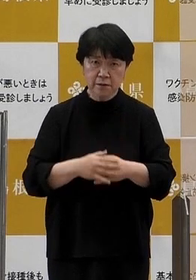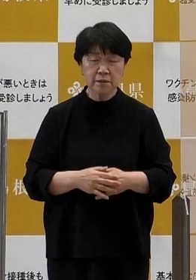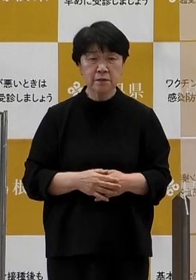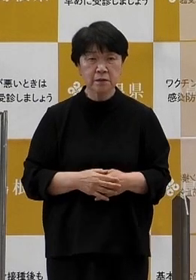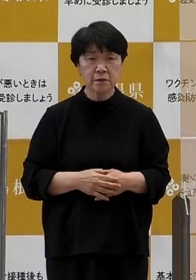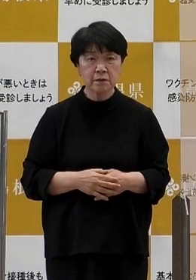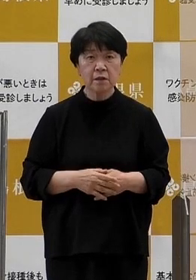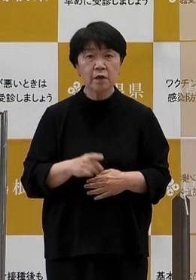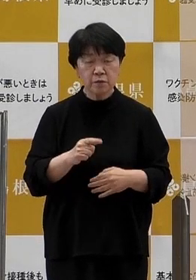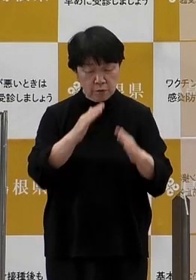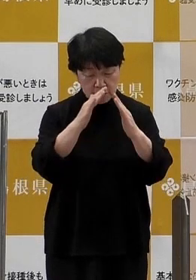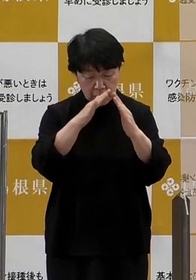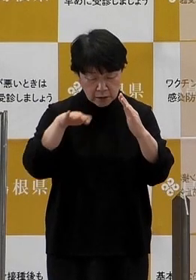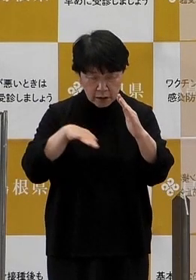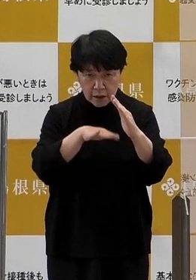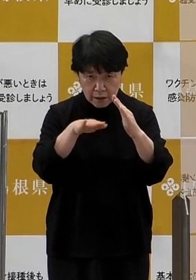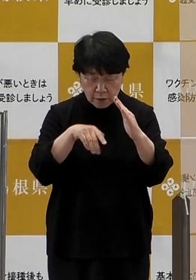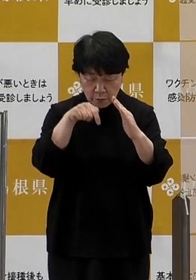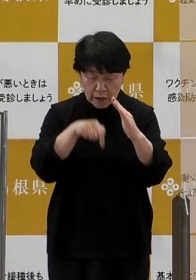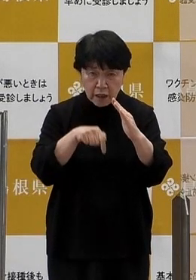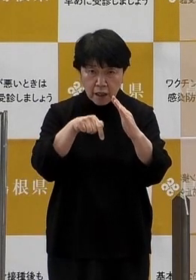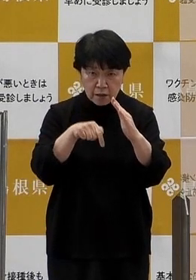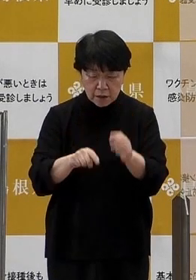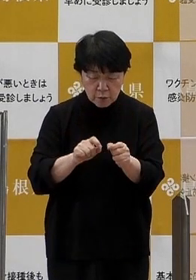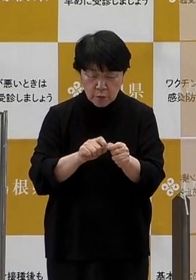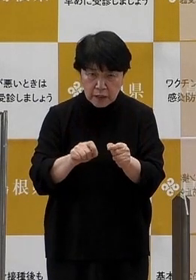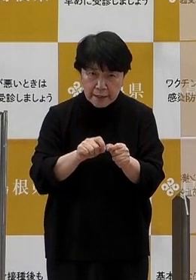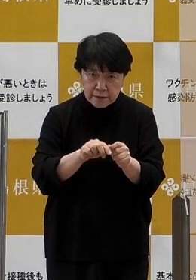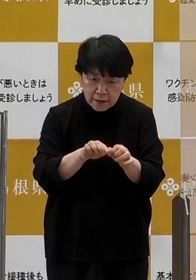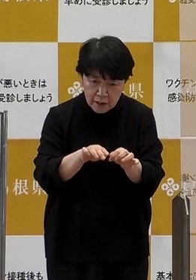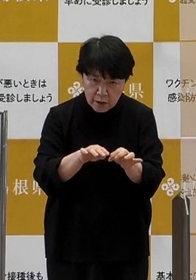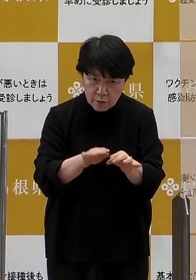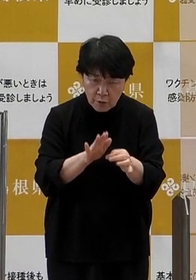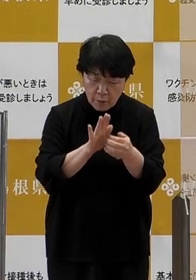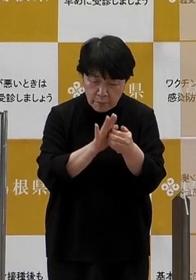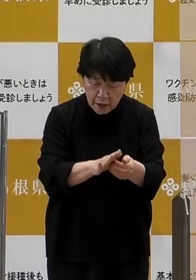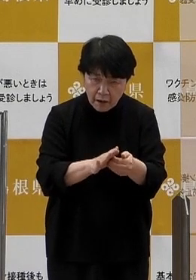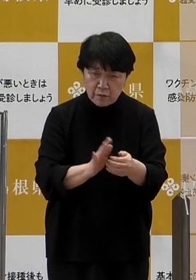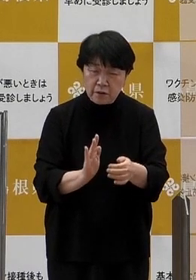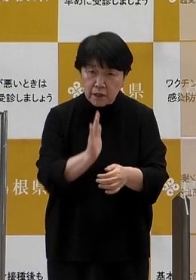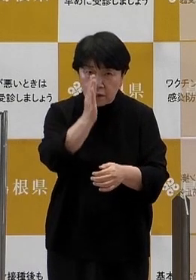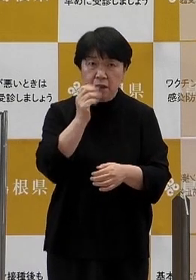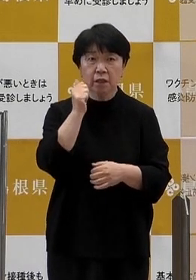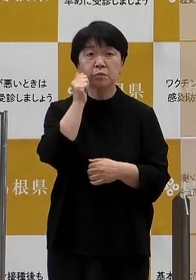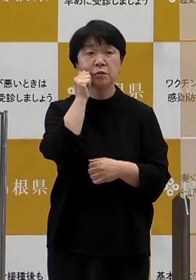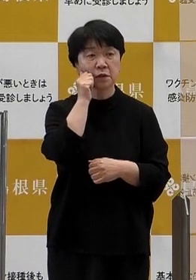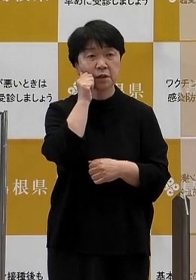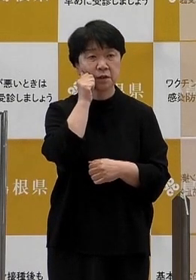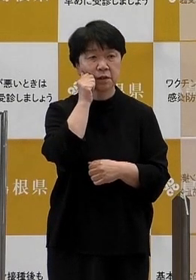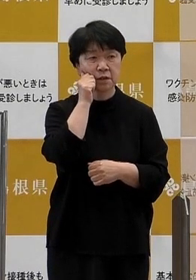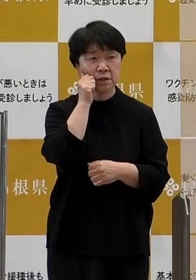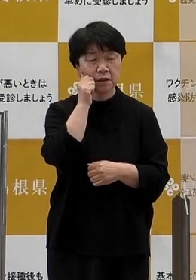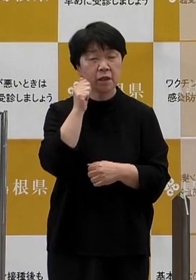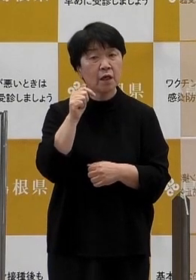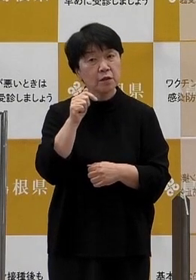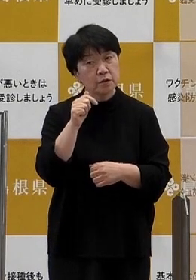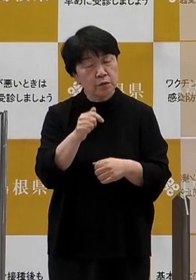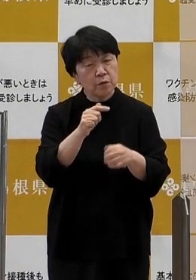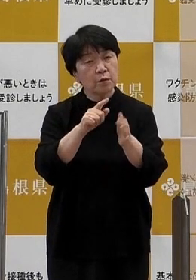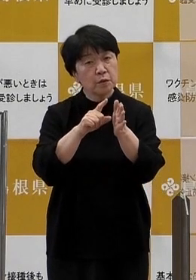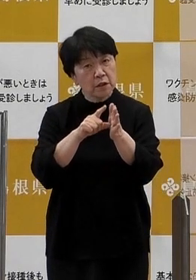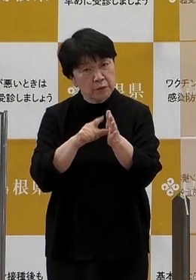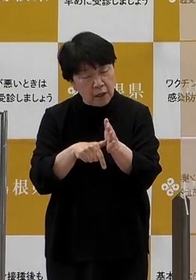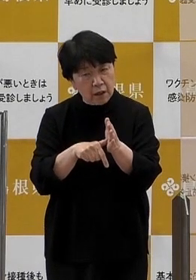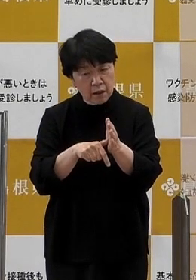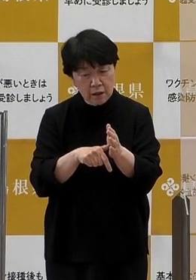まあ、そういう家庭内の感染でなかなか抑えるのは難しい。ただそうなってしまうと、その子どもさん